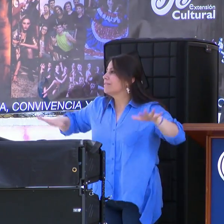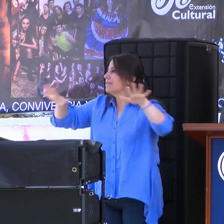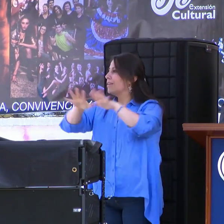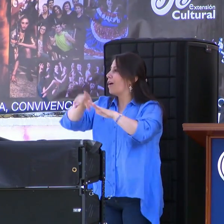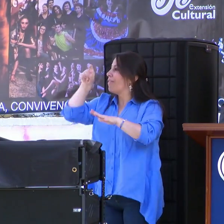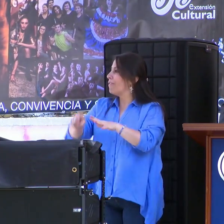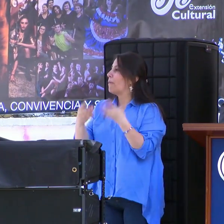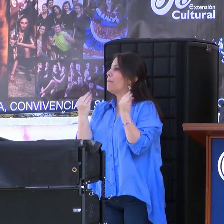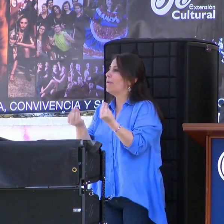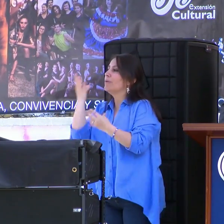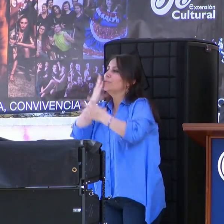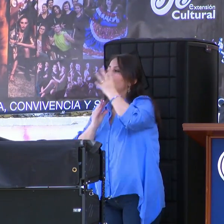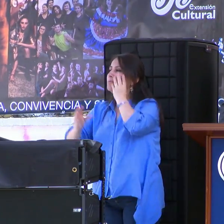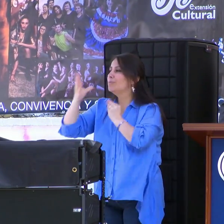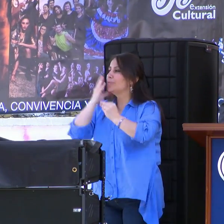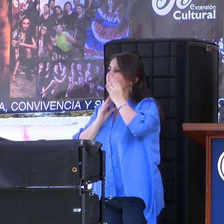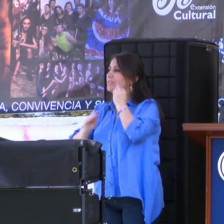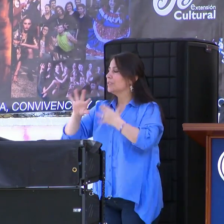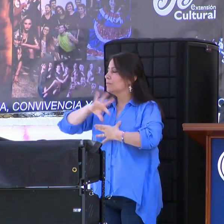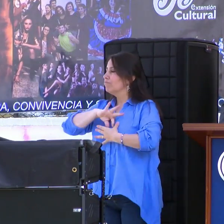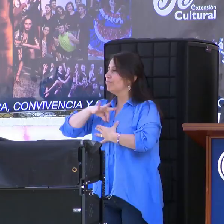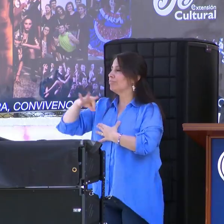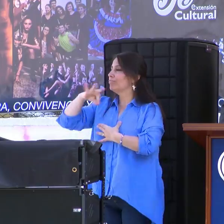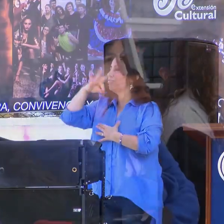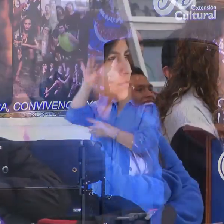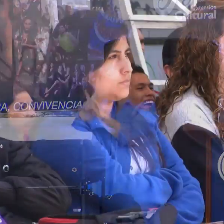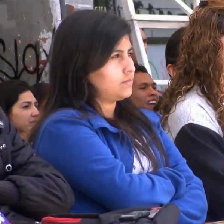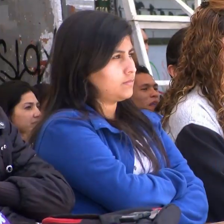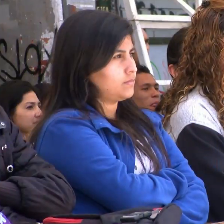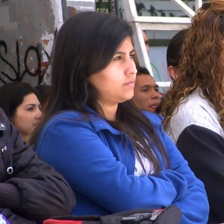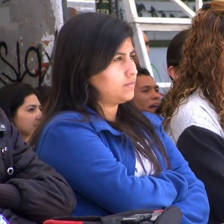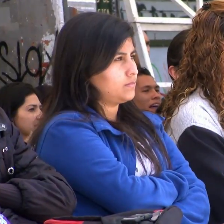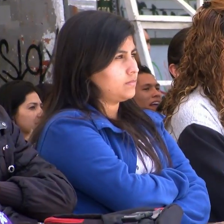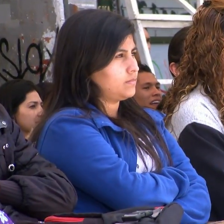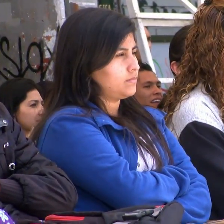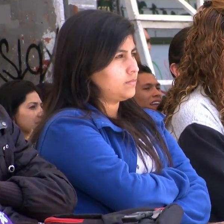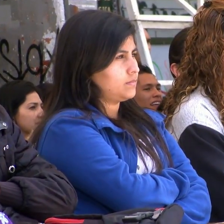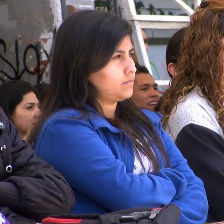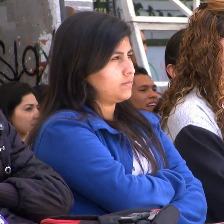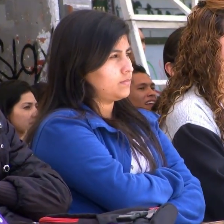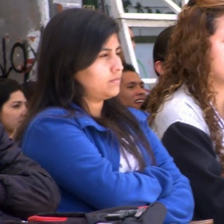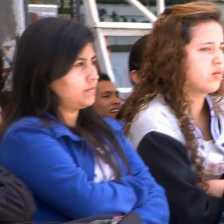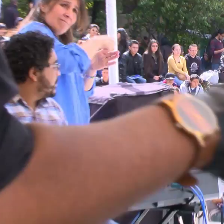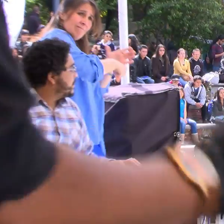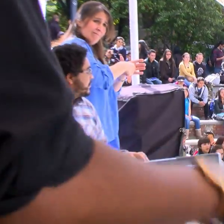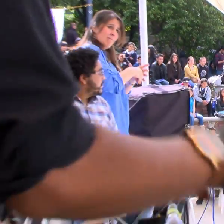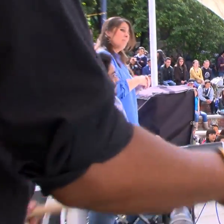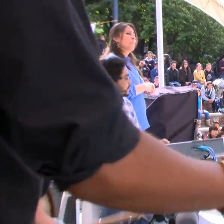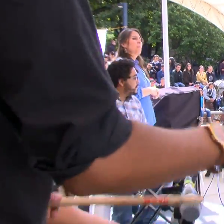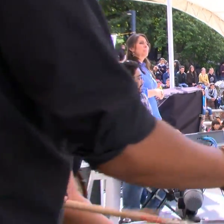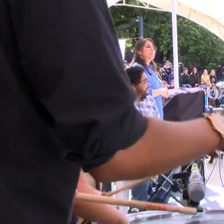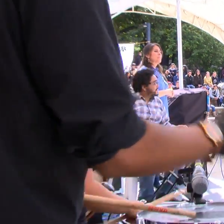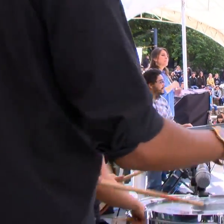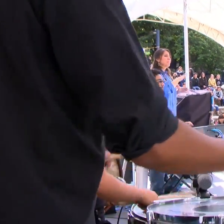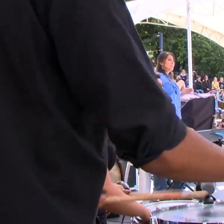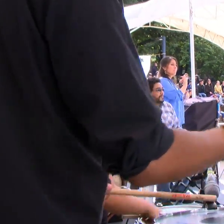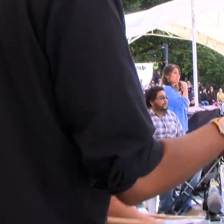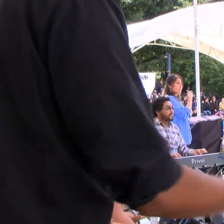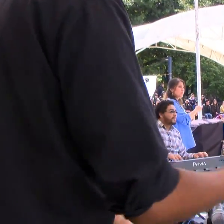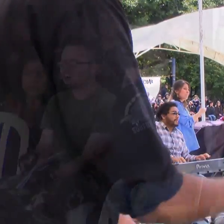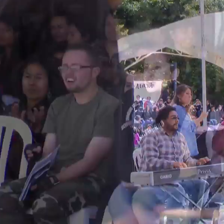espacio de vivencia profundamente espiritual y cultural. La cultura no está únicamente en el